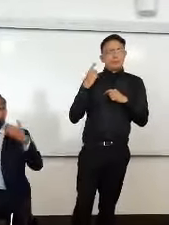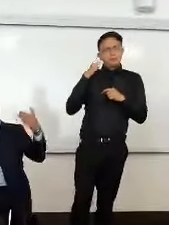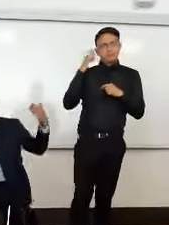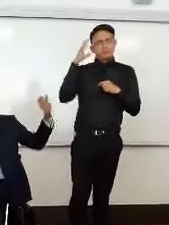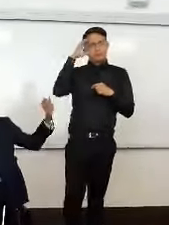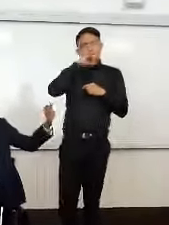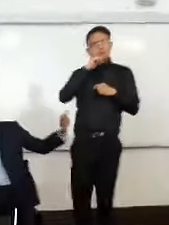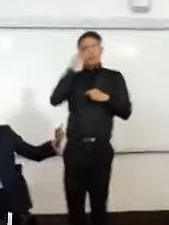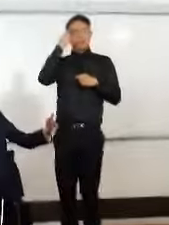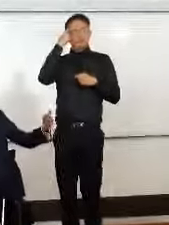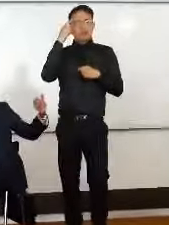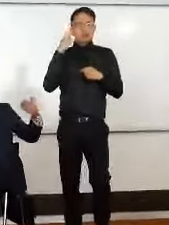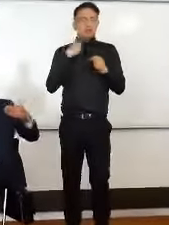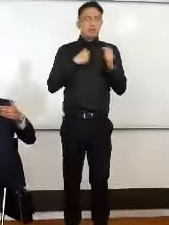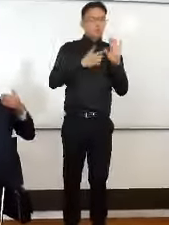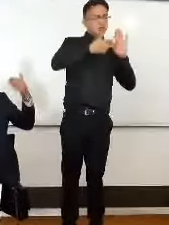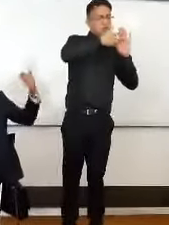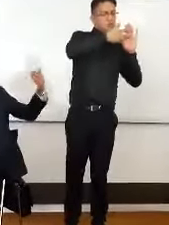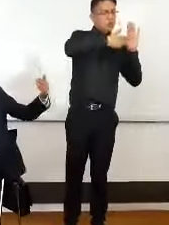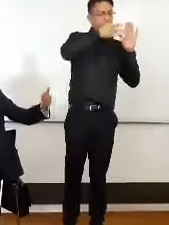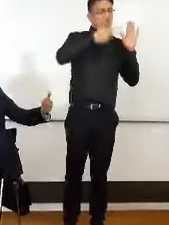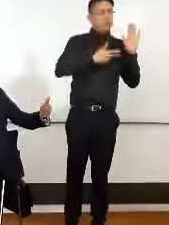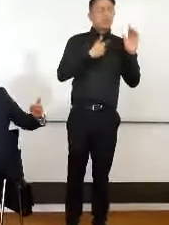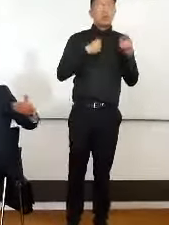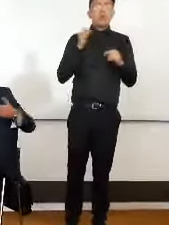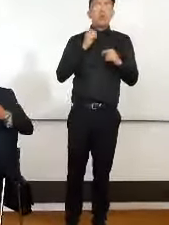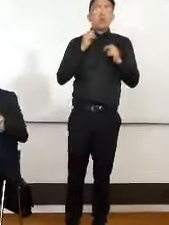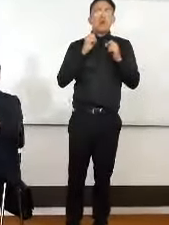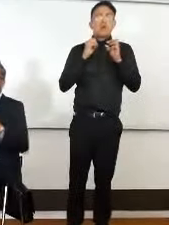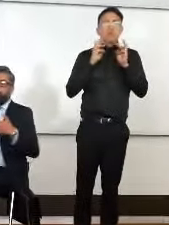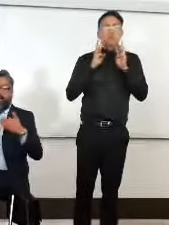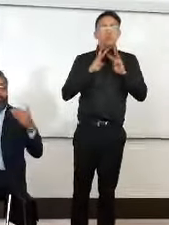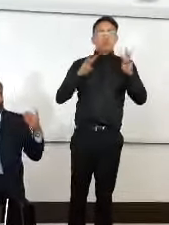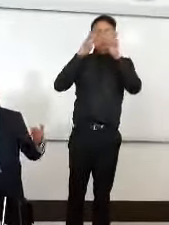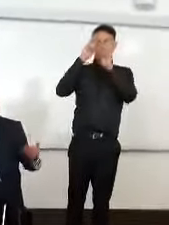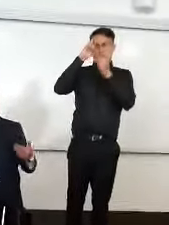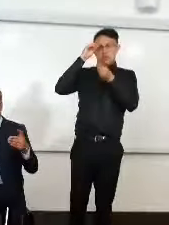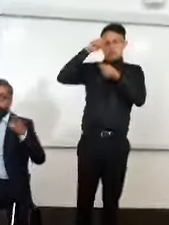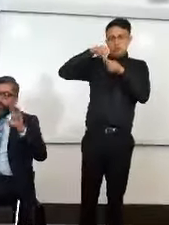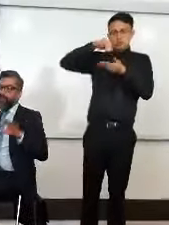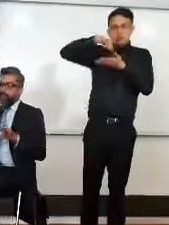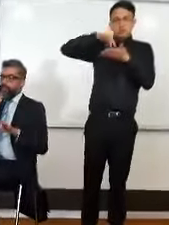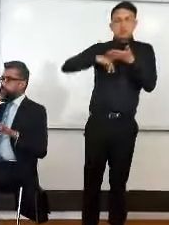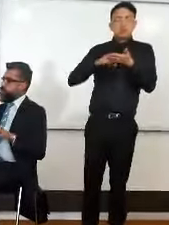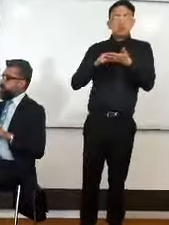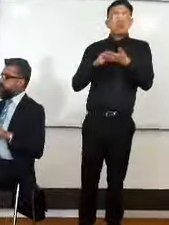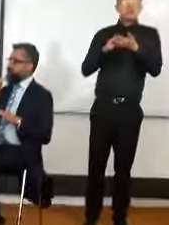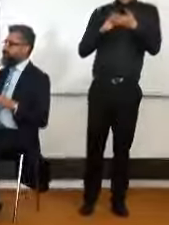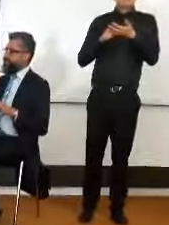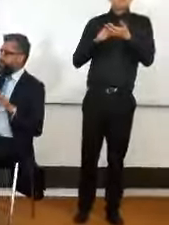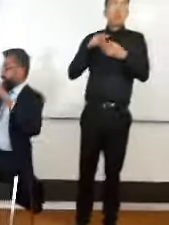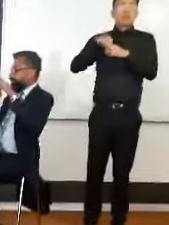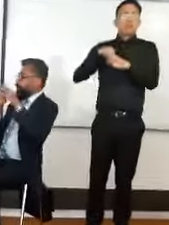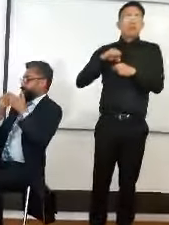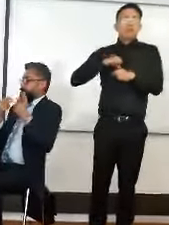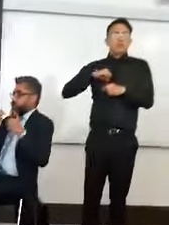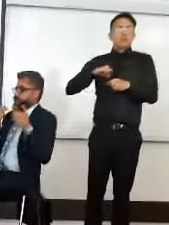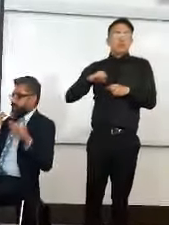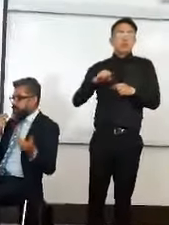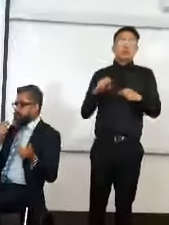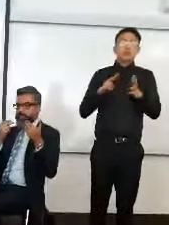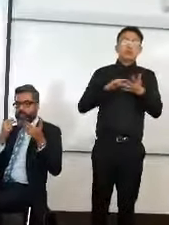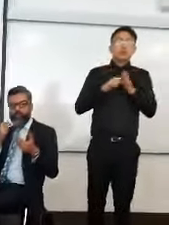que porque la Constitución o porque los tratados internacionales o la misma convención incluyen ciertos tipos de derechos, ¿se entienden? Pues,